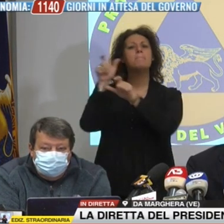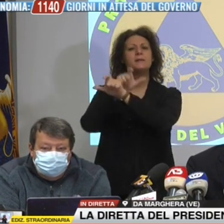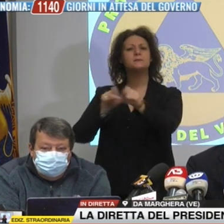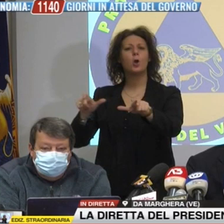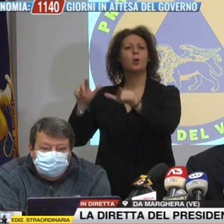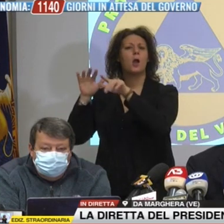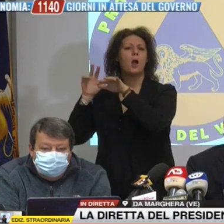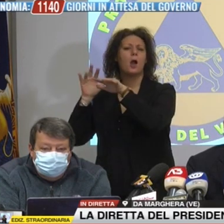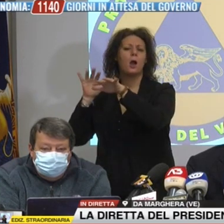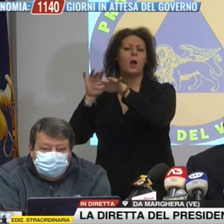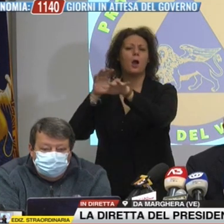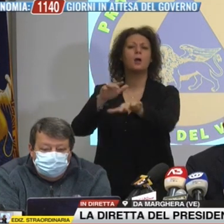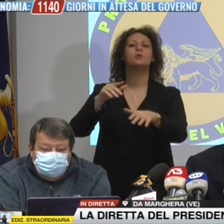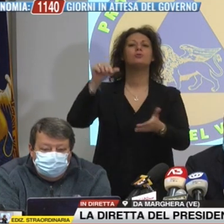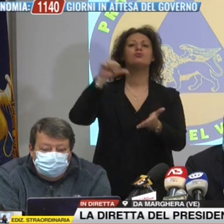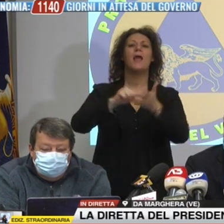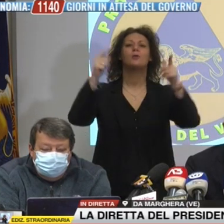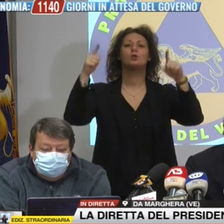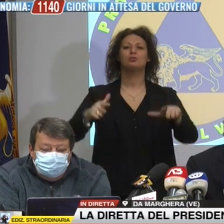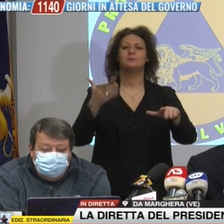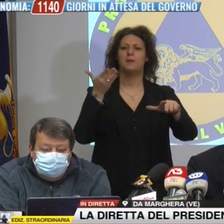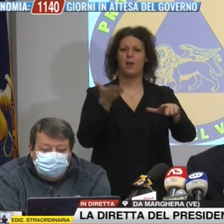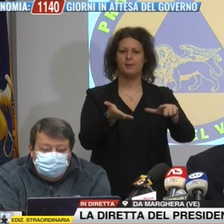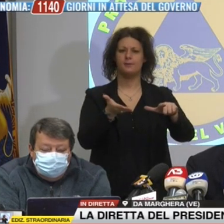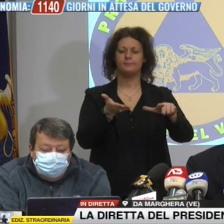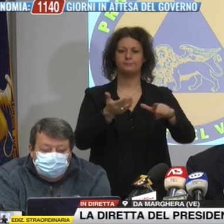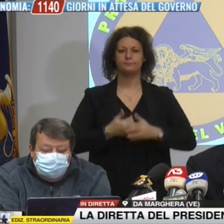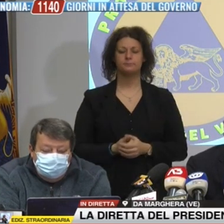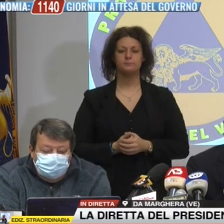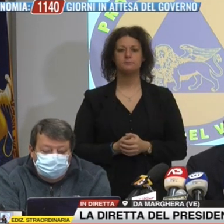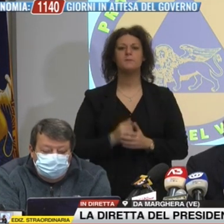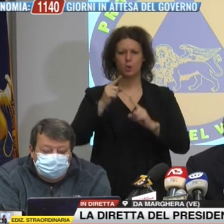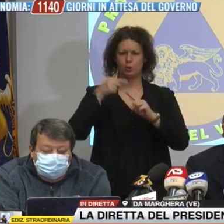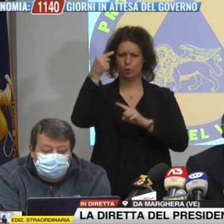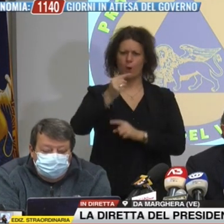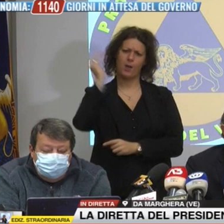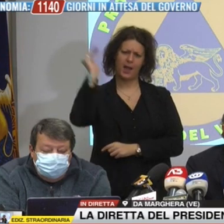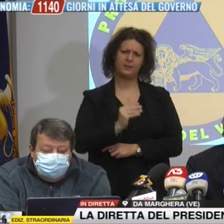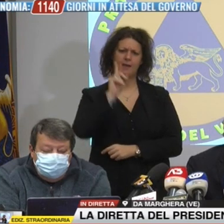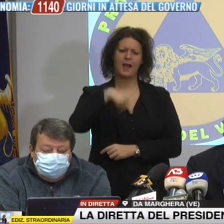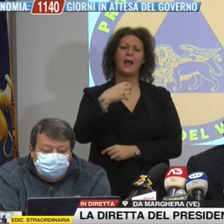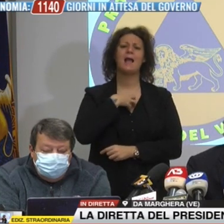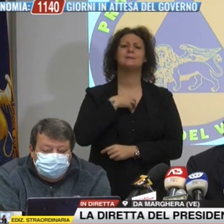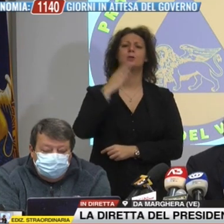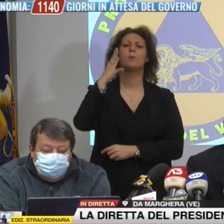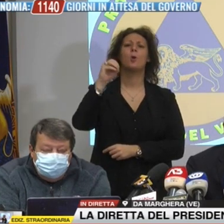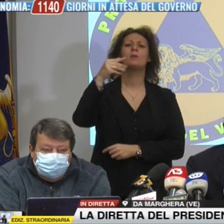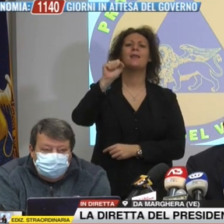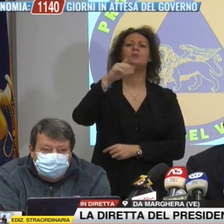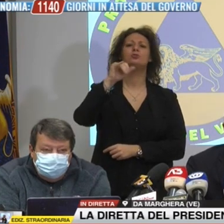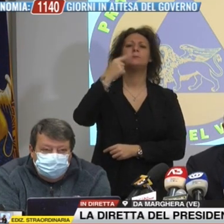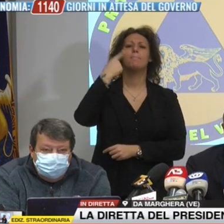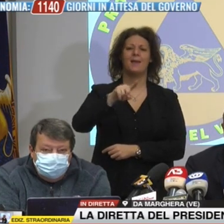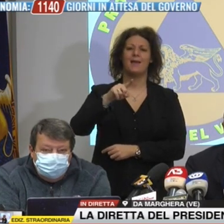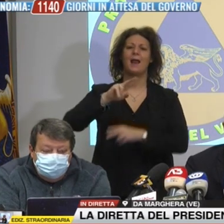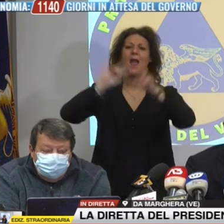cittadini. Pensate, anche qui, poi verrà l'assessore Bottacin per parlare del tema allerta meteo,